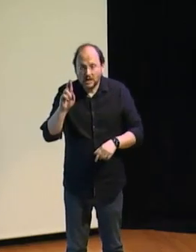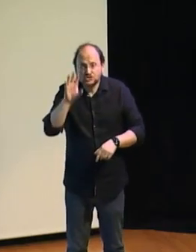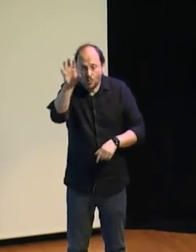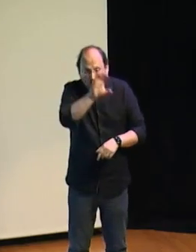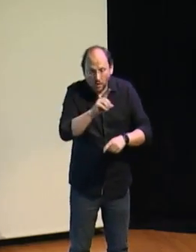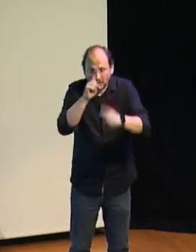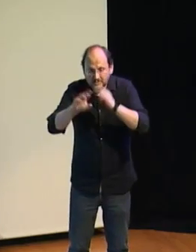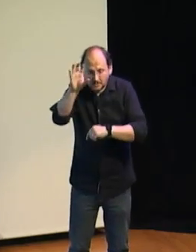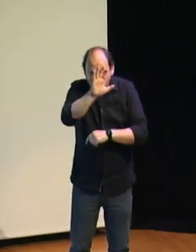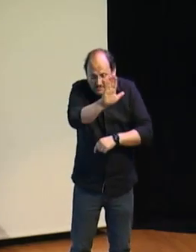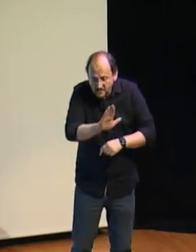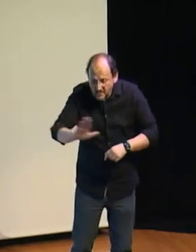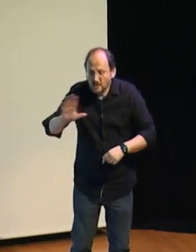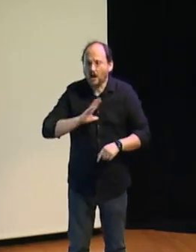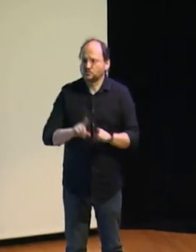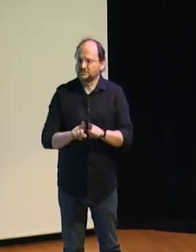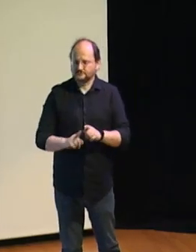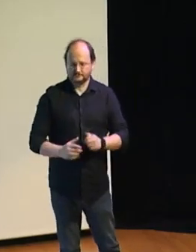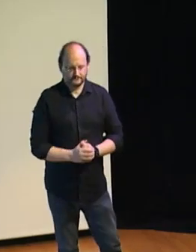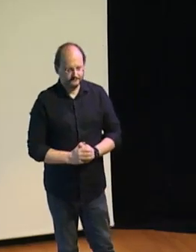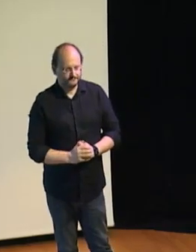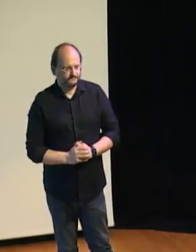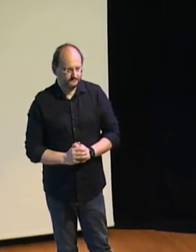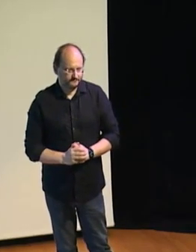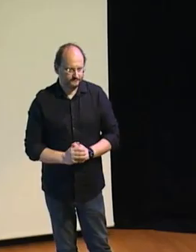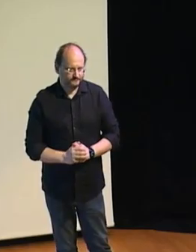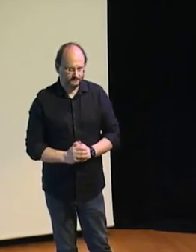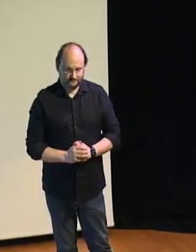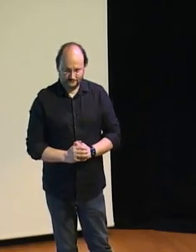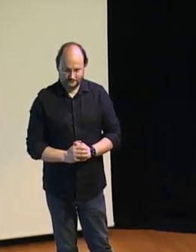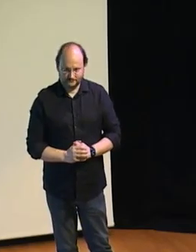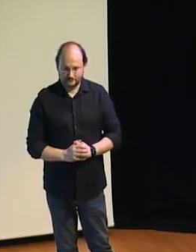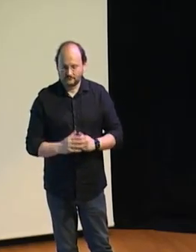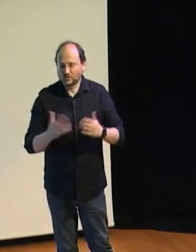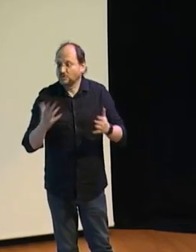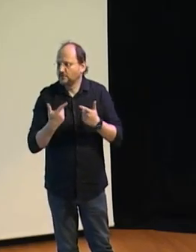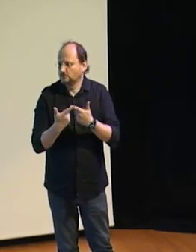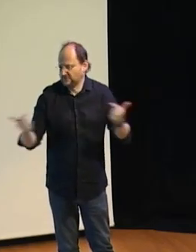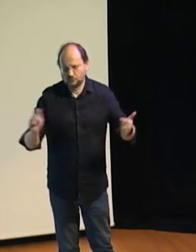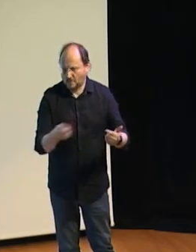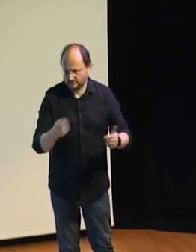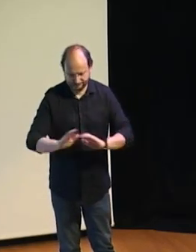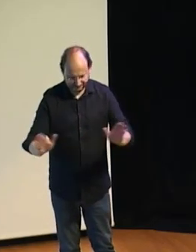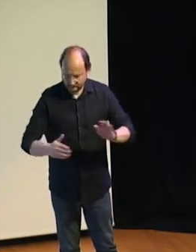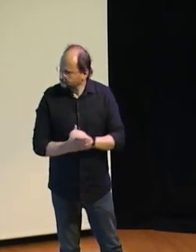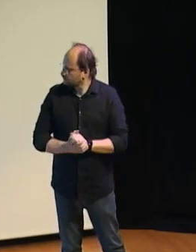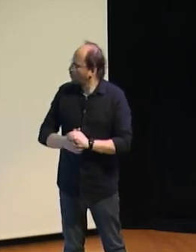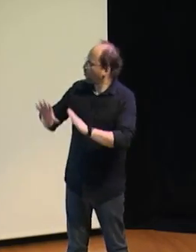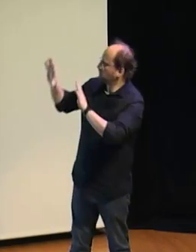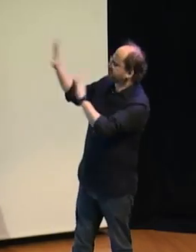des signes qui sont spécifiques. Mais même en France, dans certaines régions, il y a des choses qui sont spécifiques au niveau de la langue des signes. Donc c'est une diversité